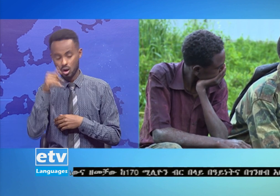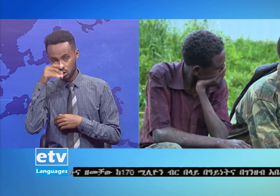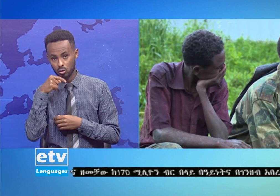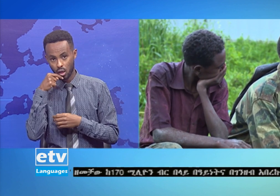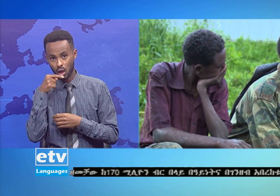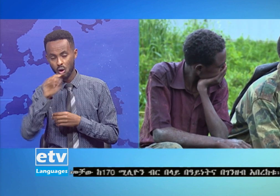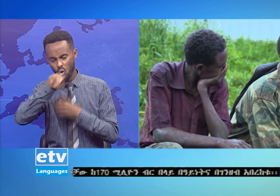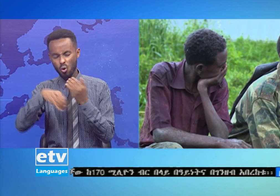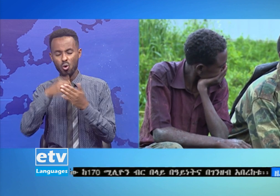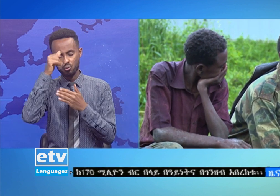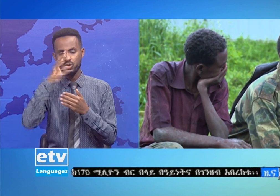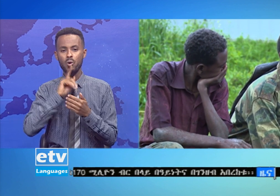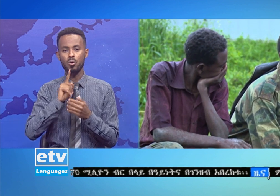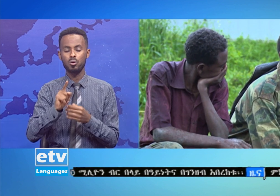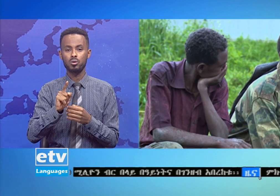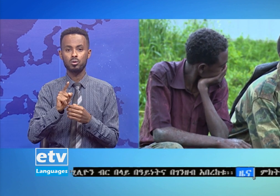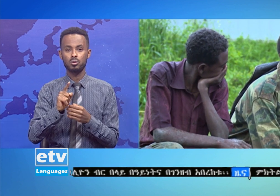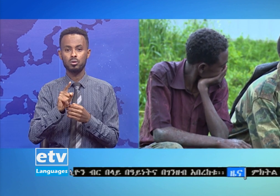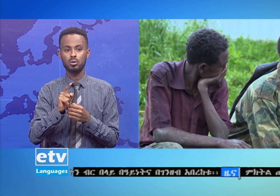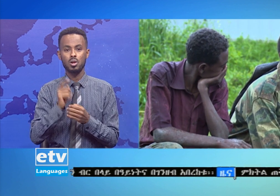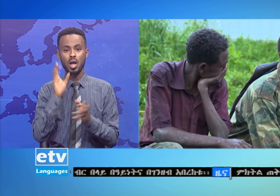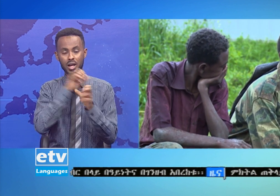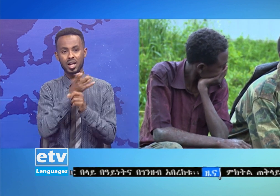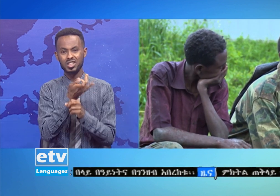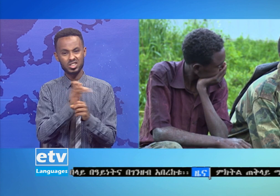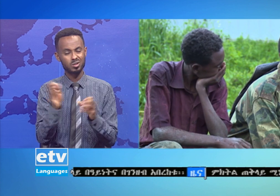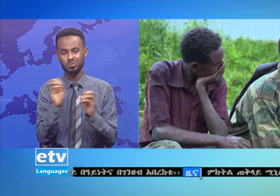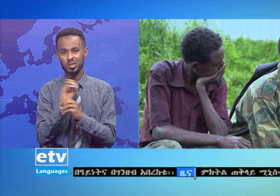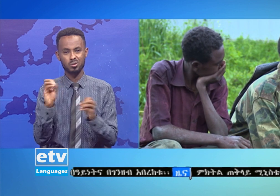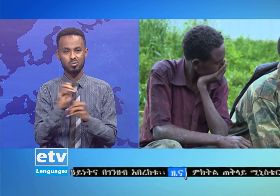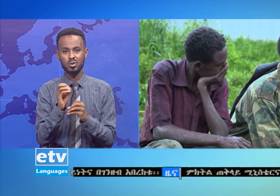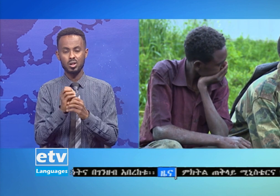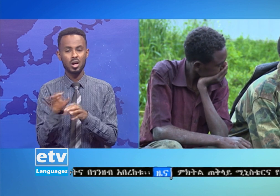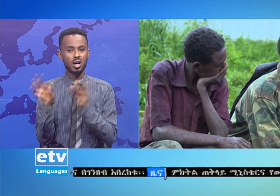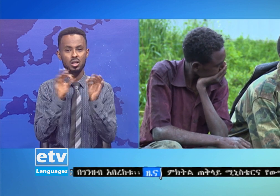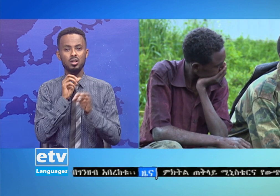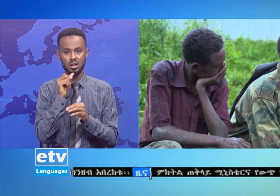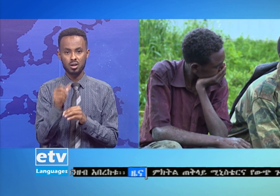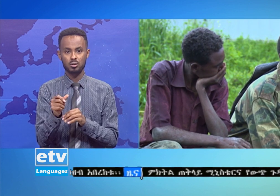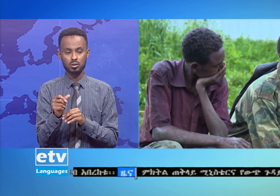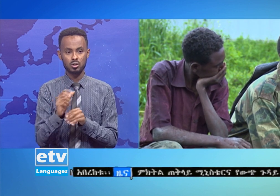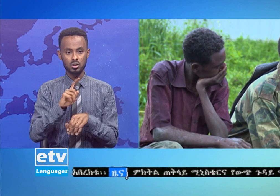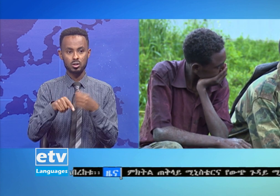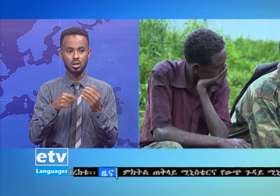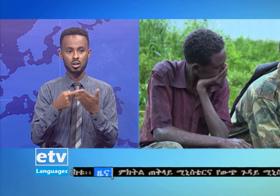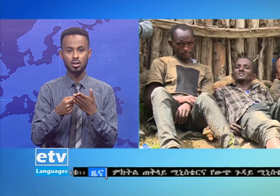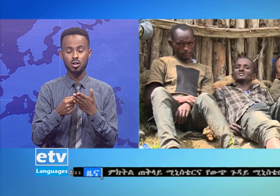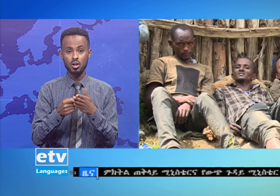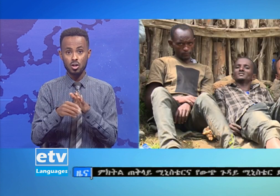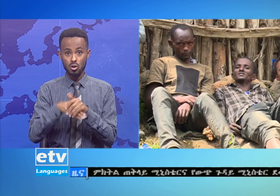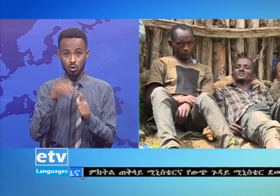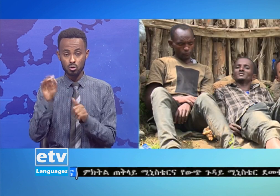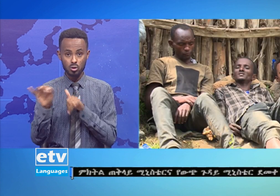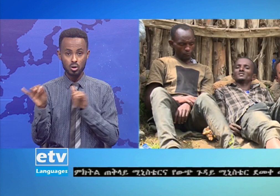እያለ ሁሉም ሰው ያልቃል እንጂ ምንም አይተካም። ስለዚህ የወጡ